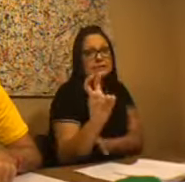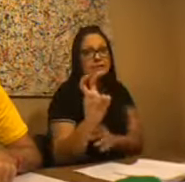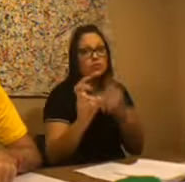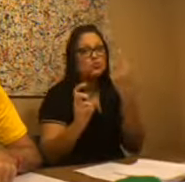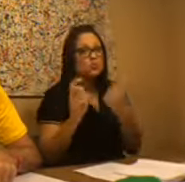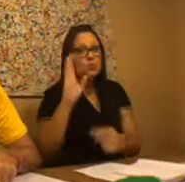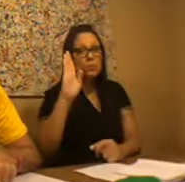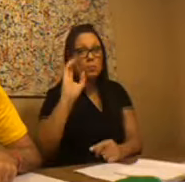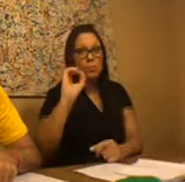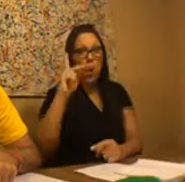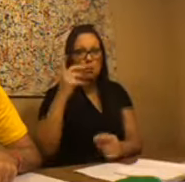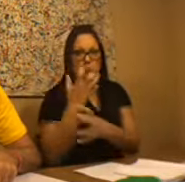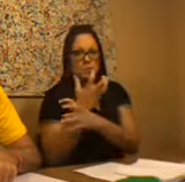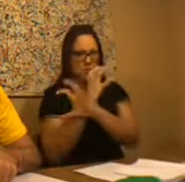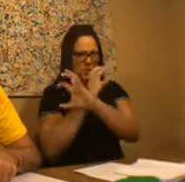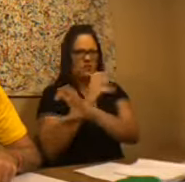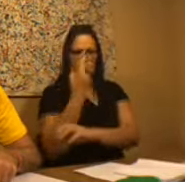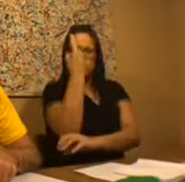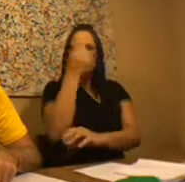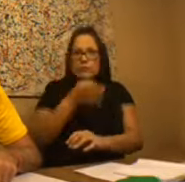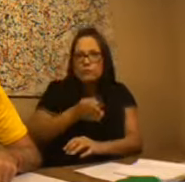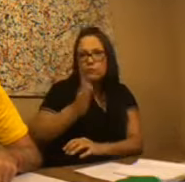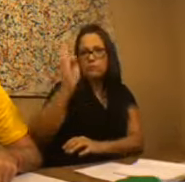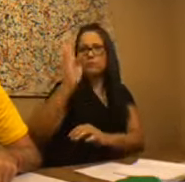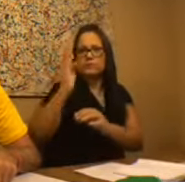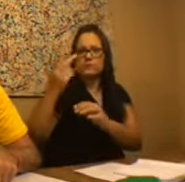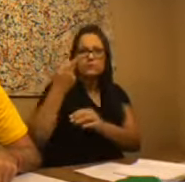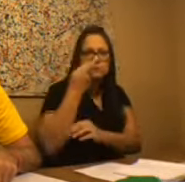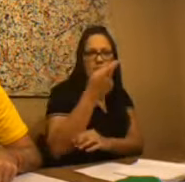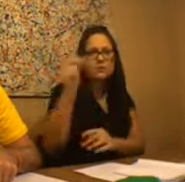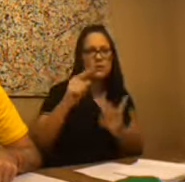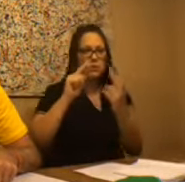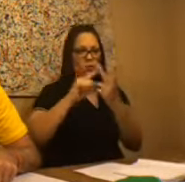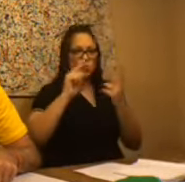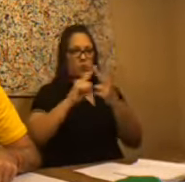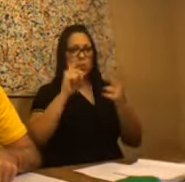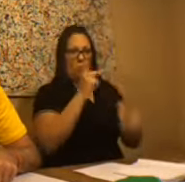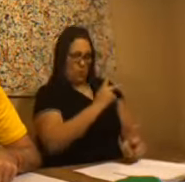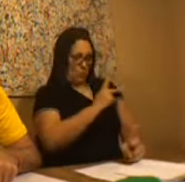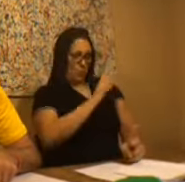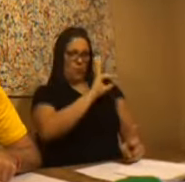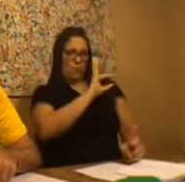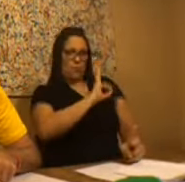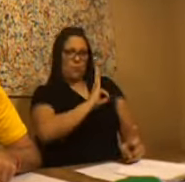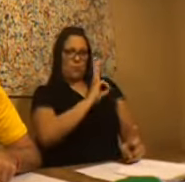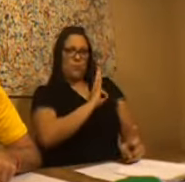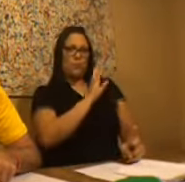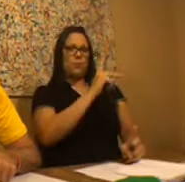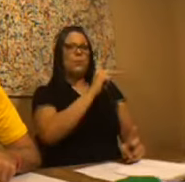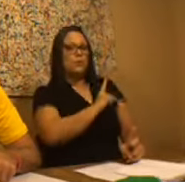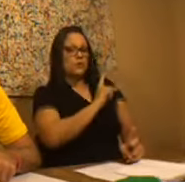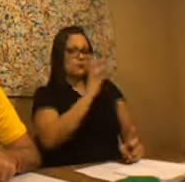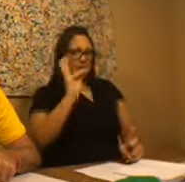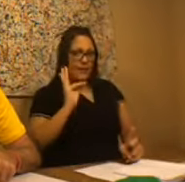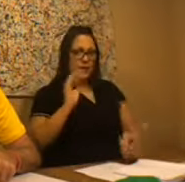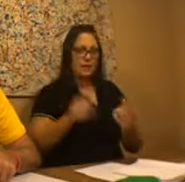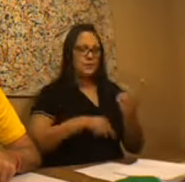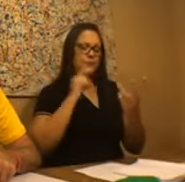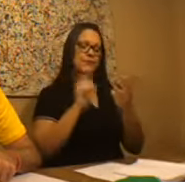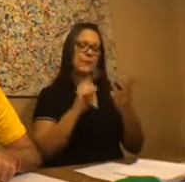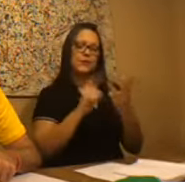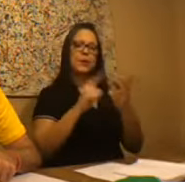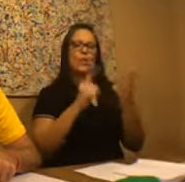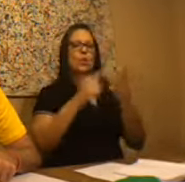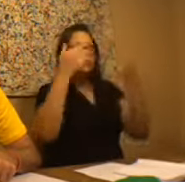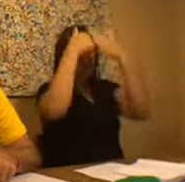bope batalhão de operações especiais uma ida na polícia federal uma é pra visitar o